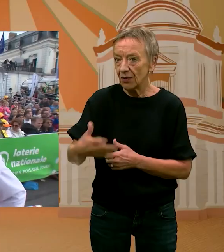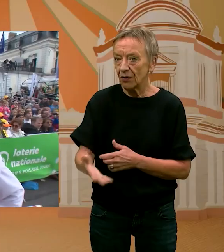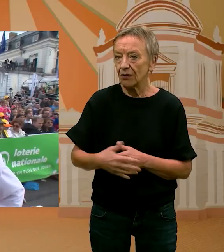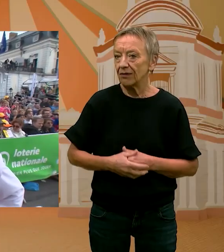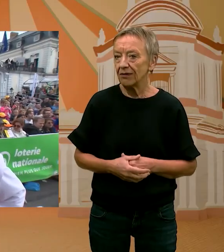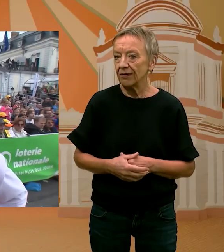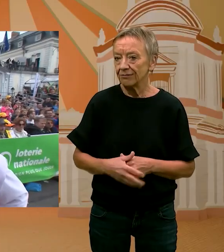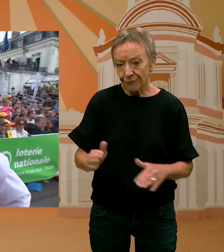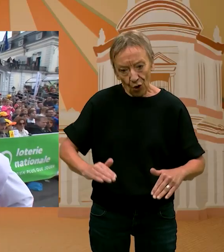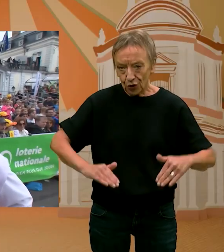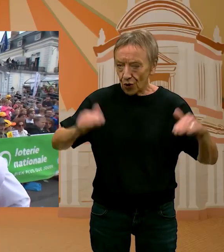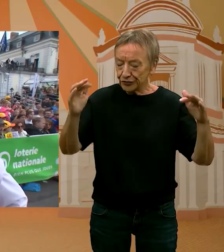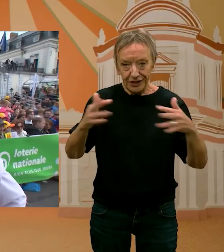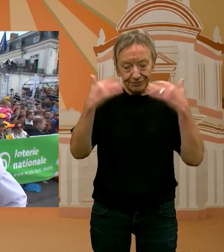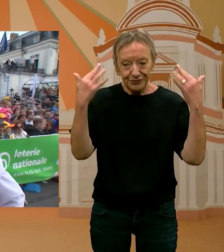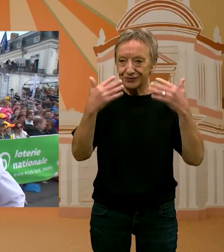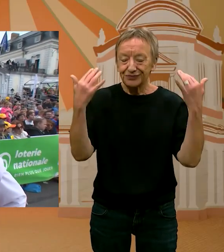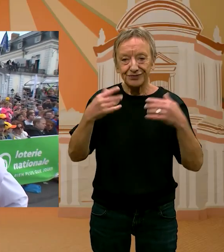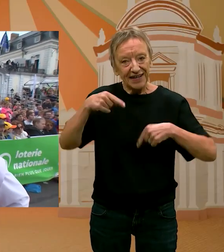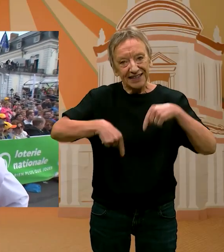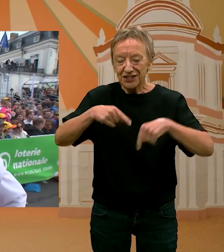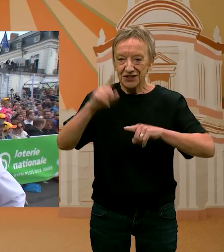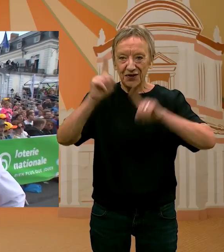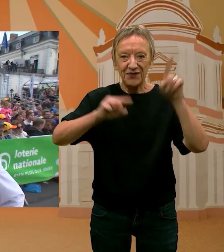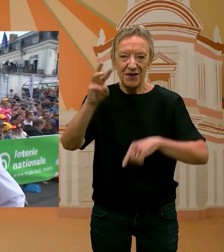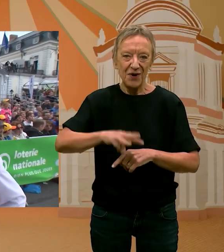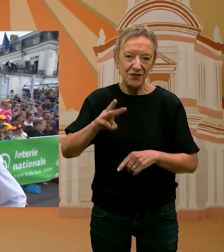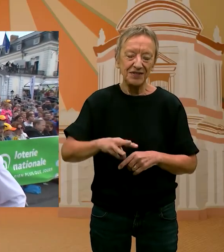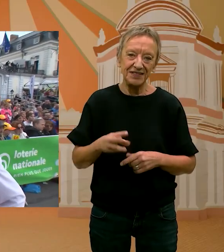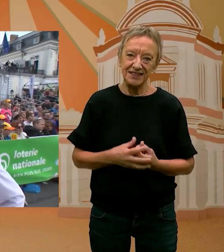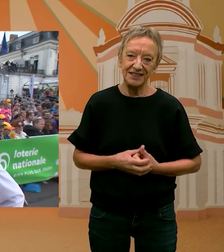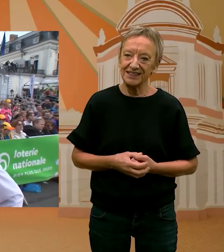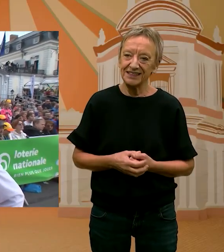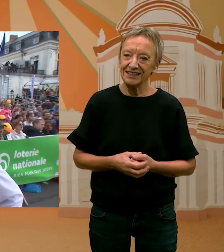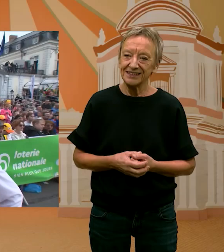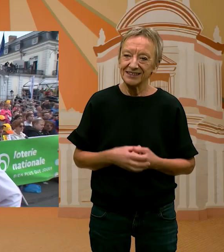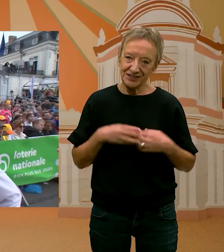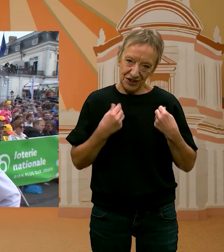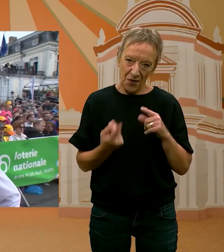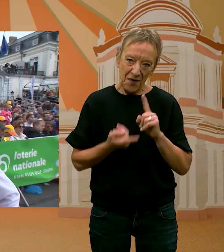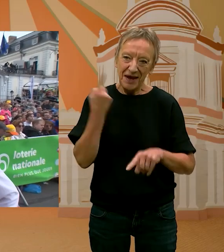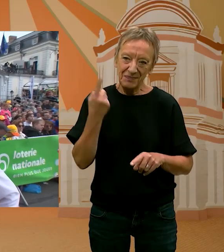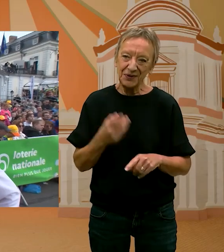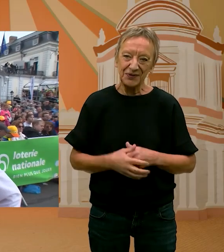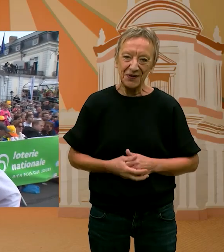Wallonie, c'est quelque chose qui est hyper important pour moi. Il est parti l'année passée après les fêtes de Wallonie, il a été malade, voilà.